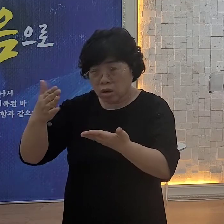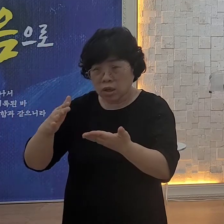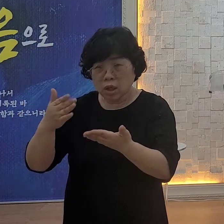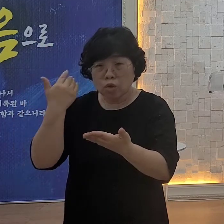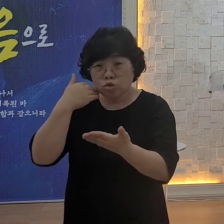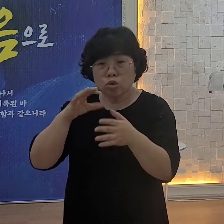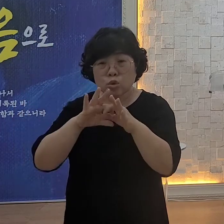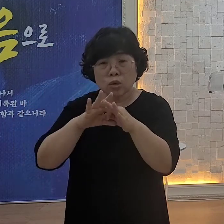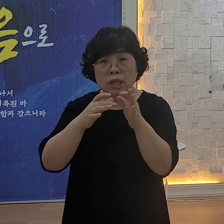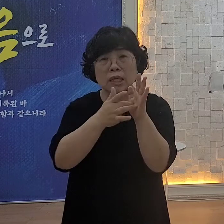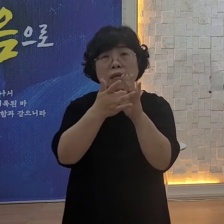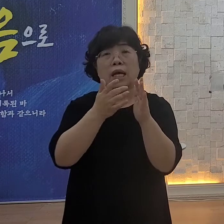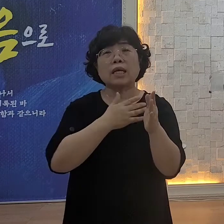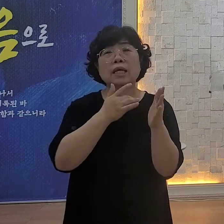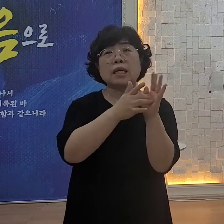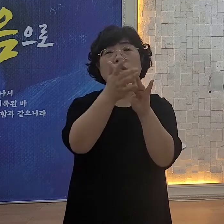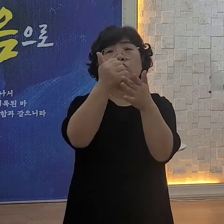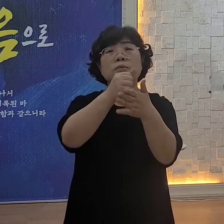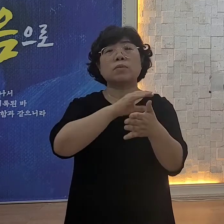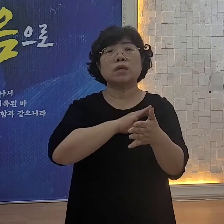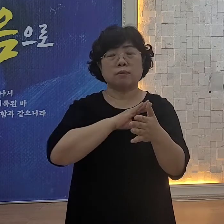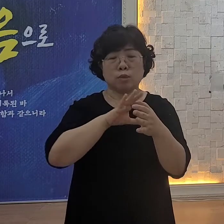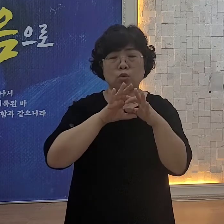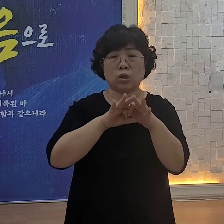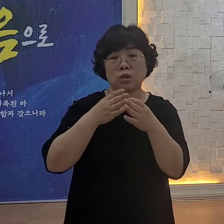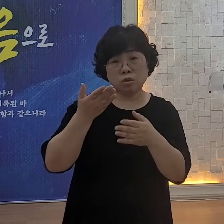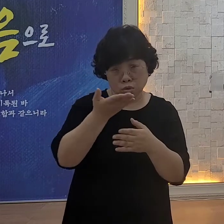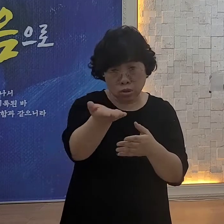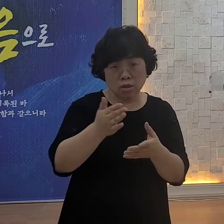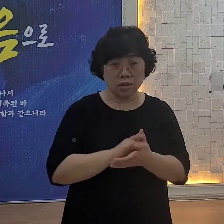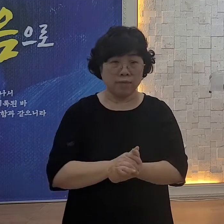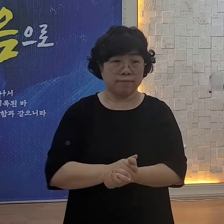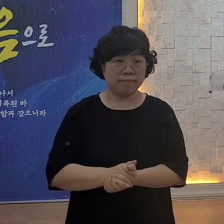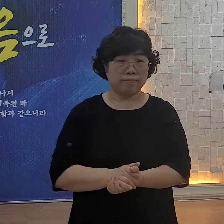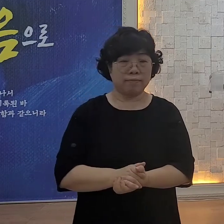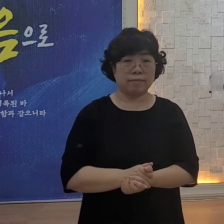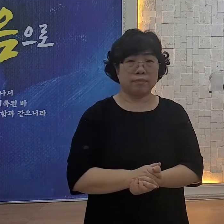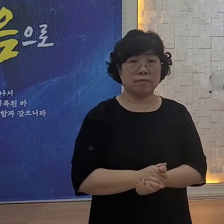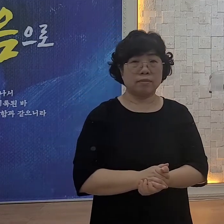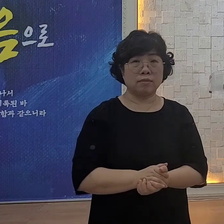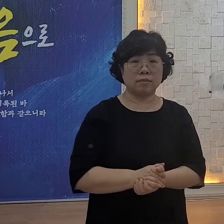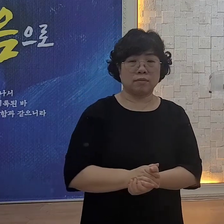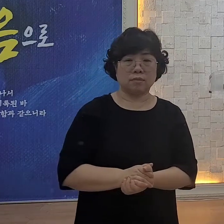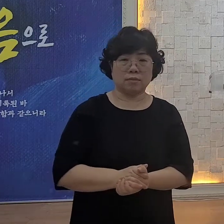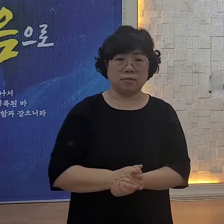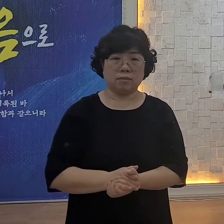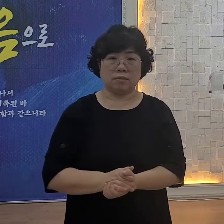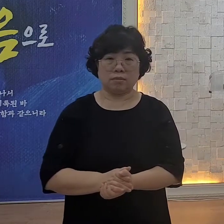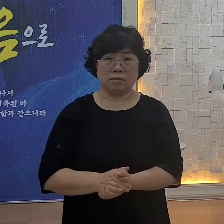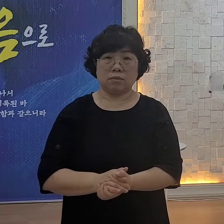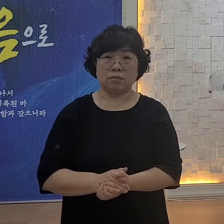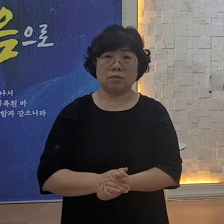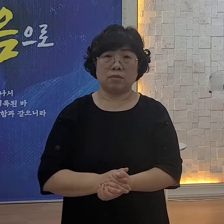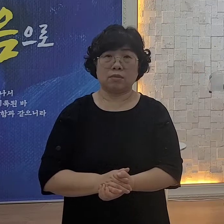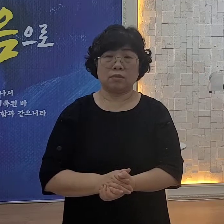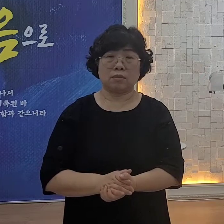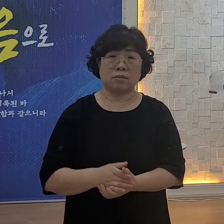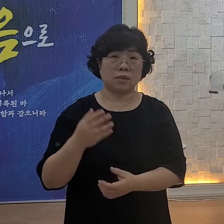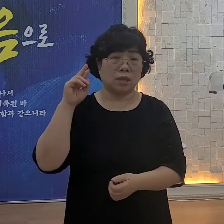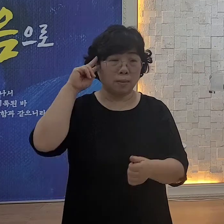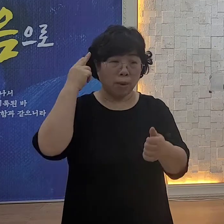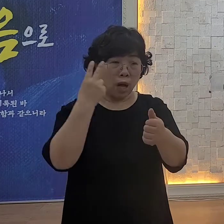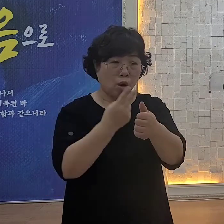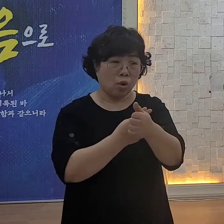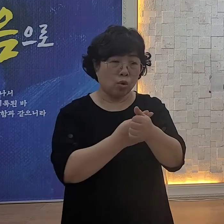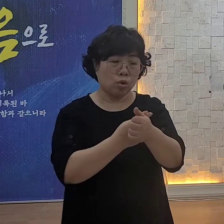뭐든지 우리에게 모든 것을 주신다. 주신다는 사실을 요한복음 16장은 말씀합니다. 이제 사도 바울도